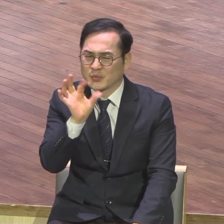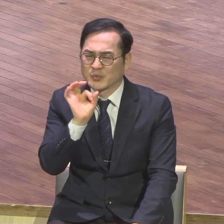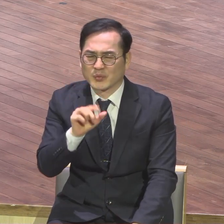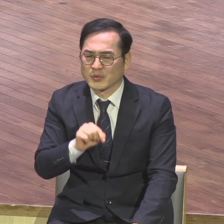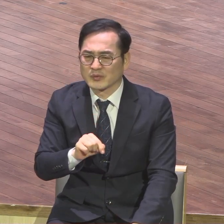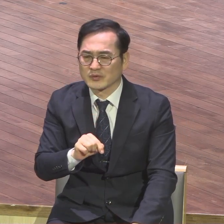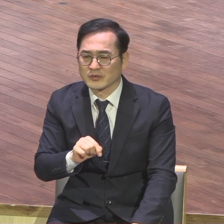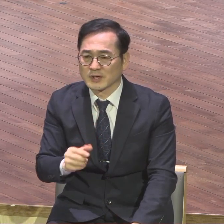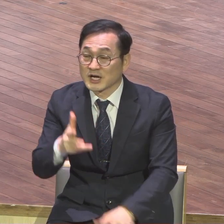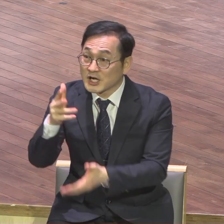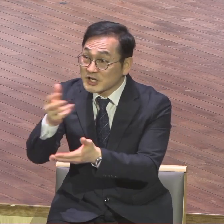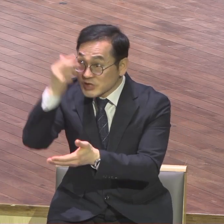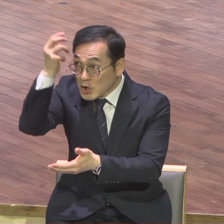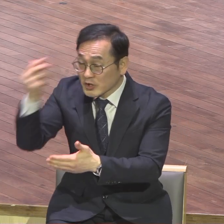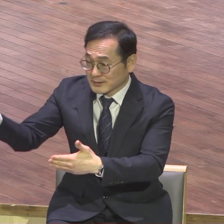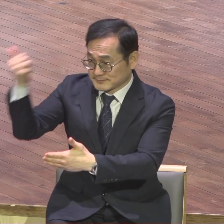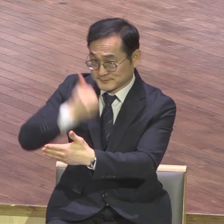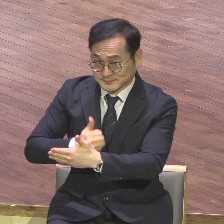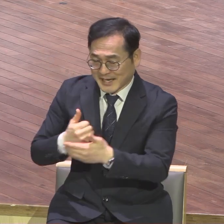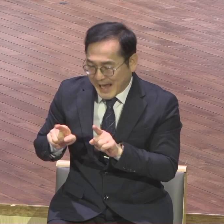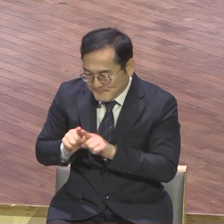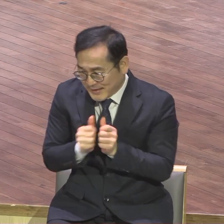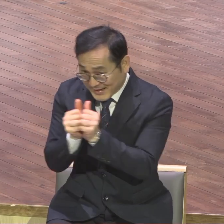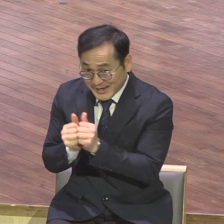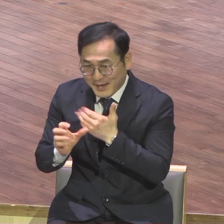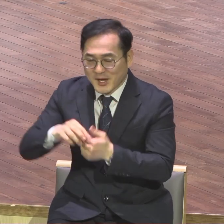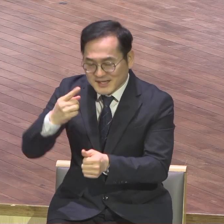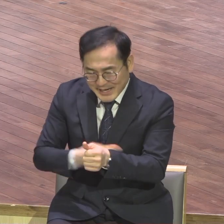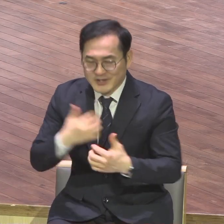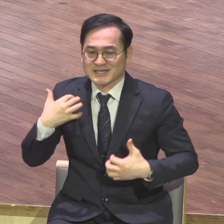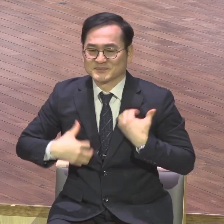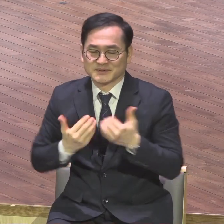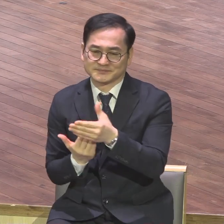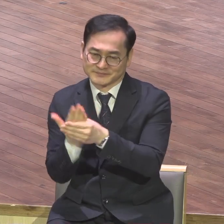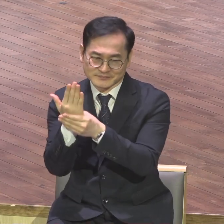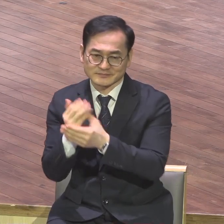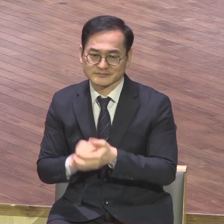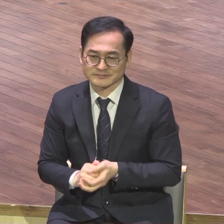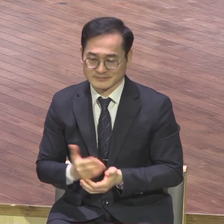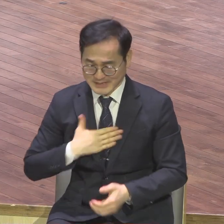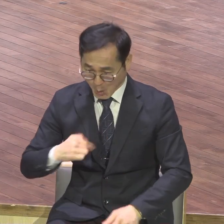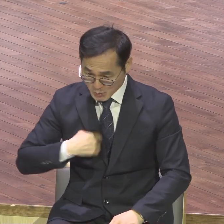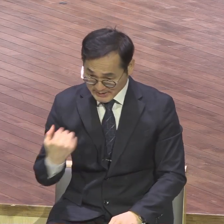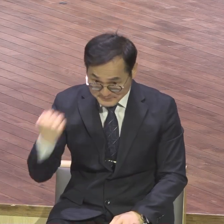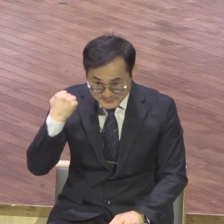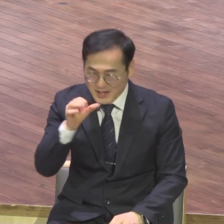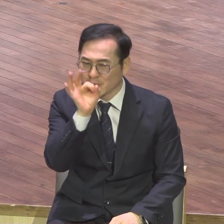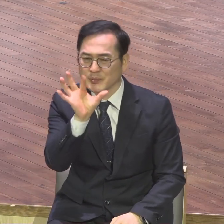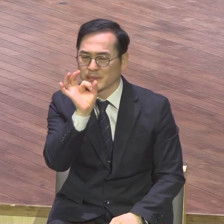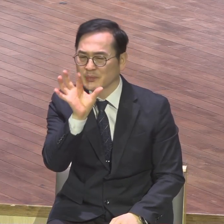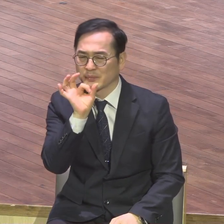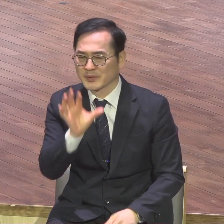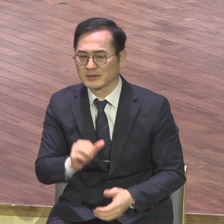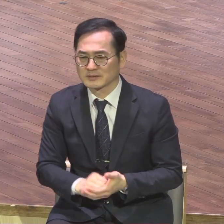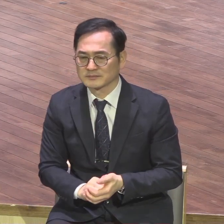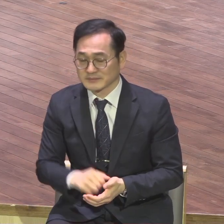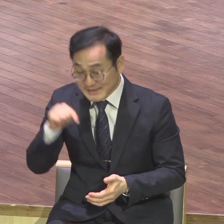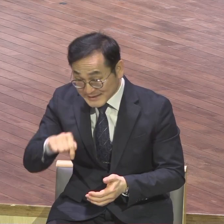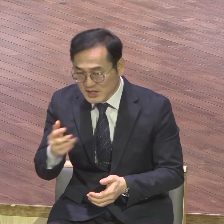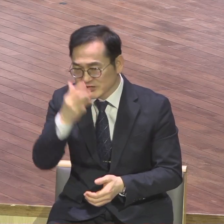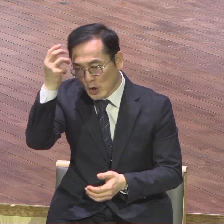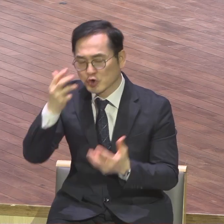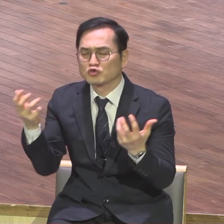주의 성령께서 함께 하셔야만 가능합니다. 이걸 성령 충만이라. 성령